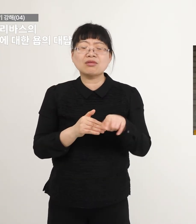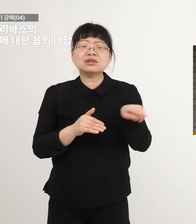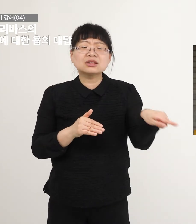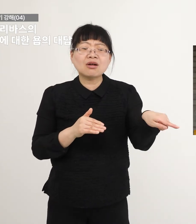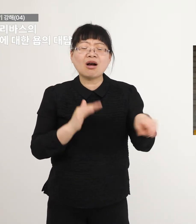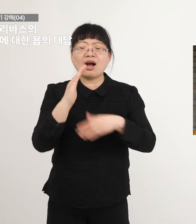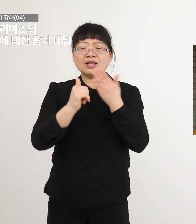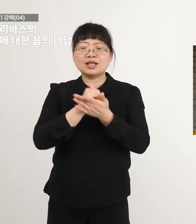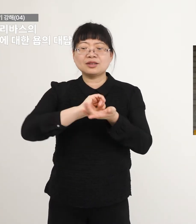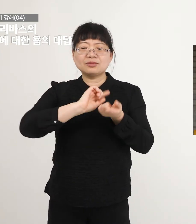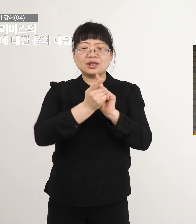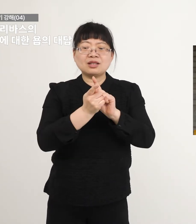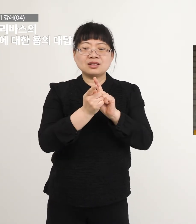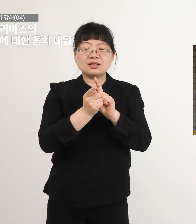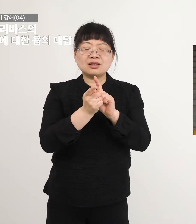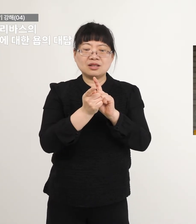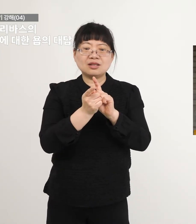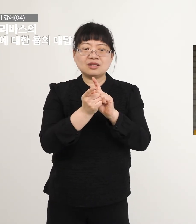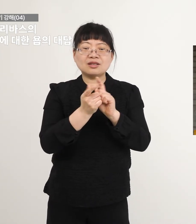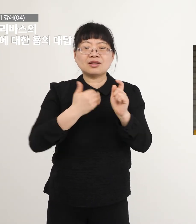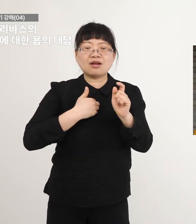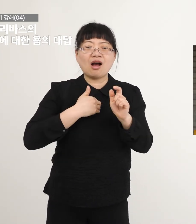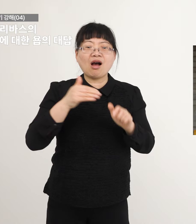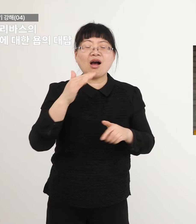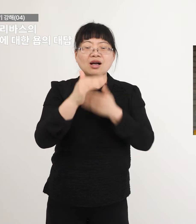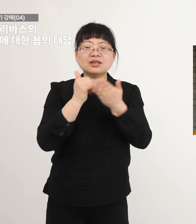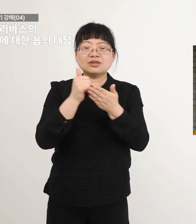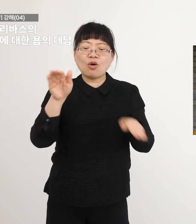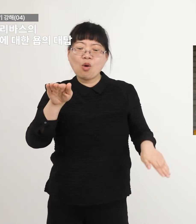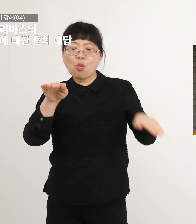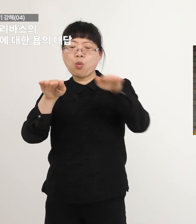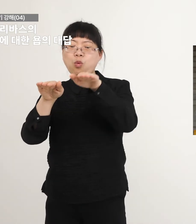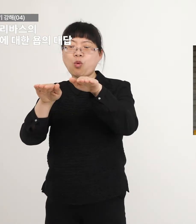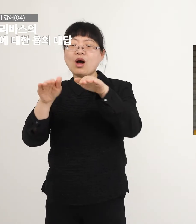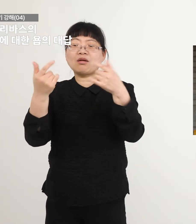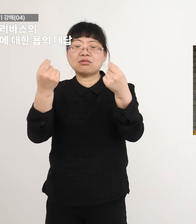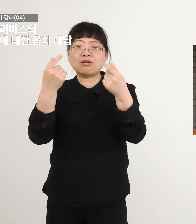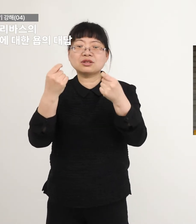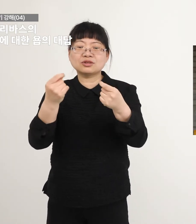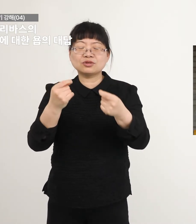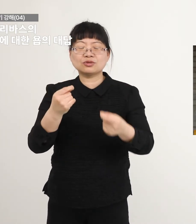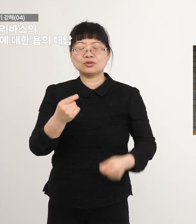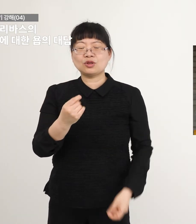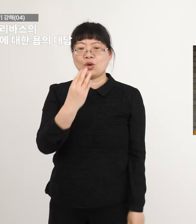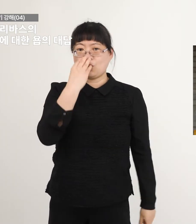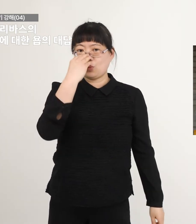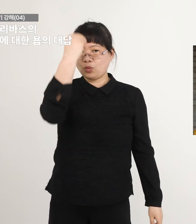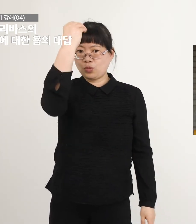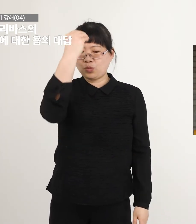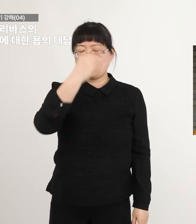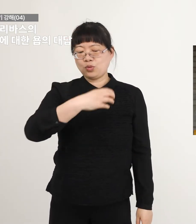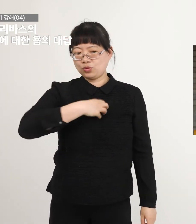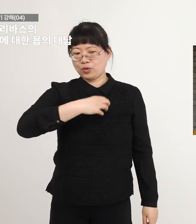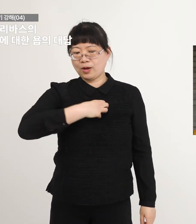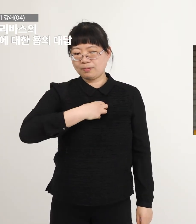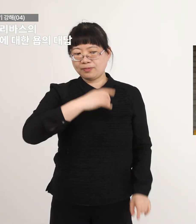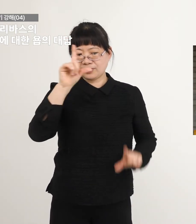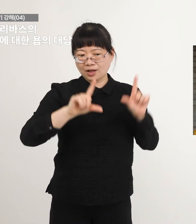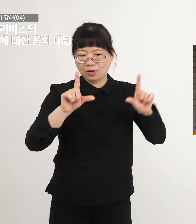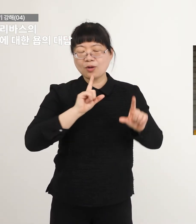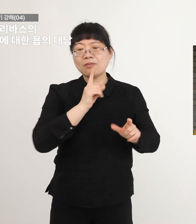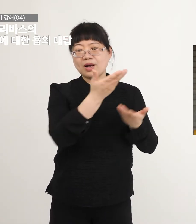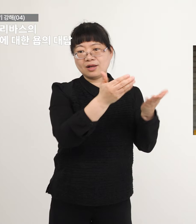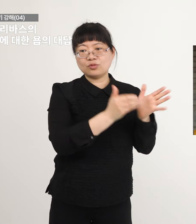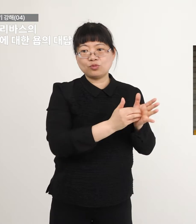하나님을 대신하는 매우 무섭고 교만한 태도라고 말씀을 드렸어요. 기억나시죠?